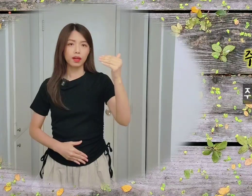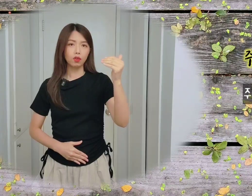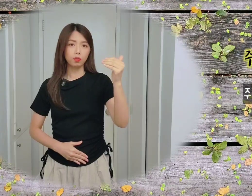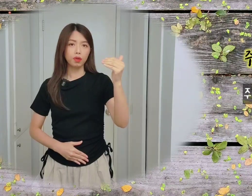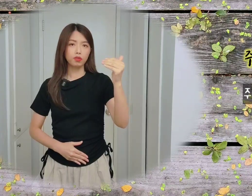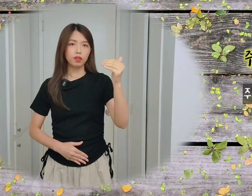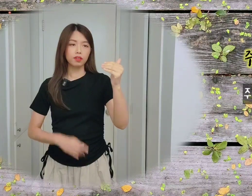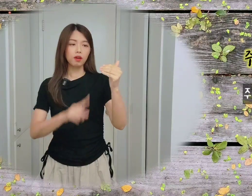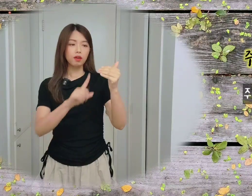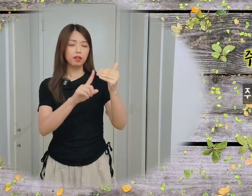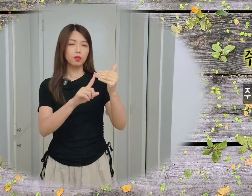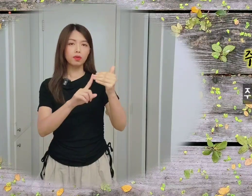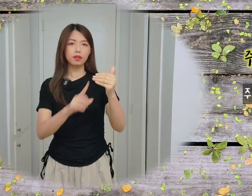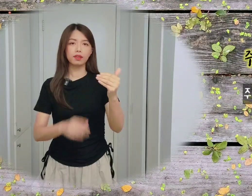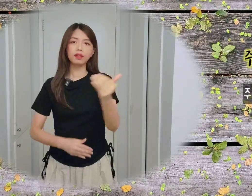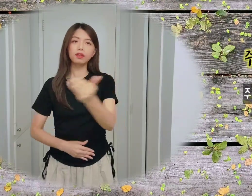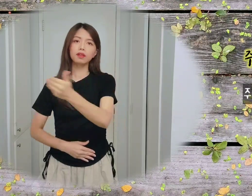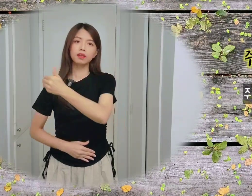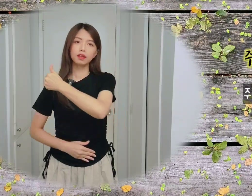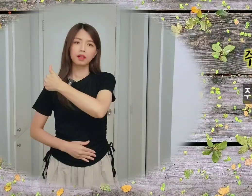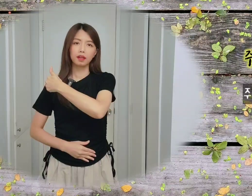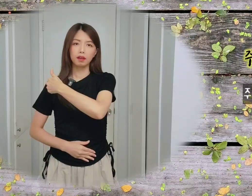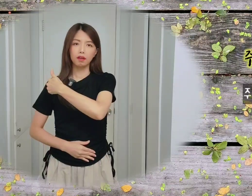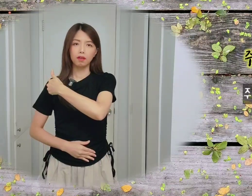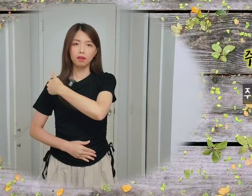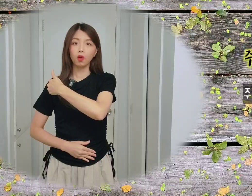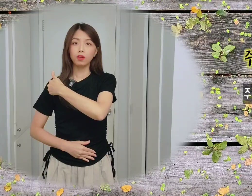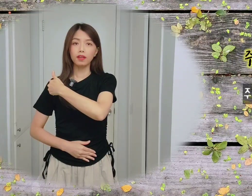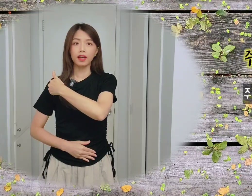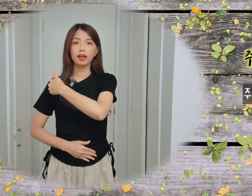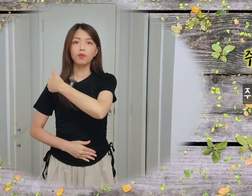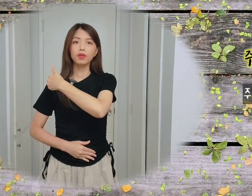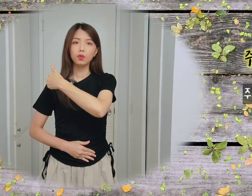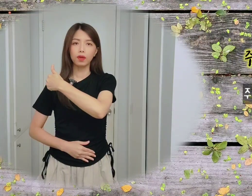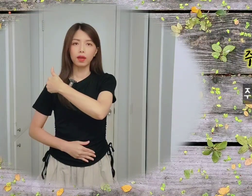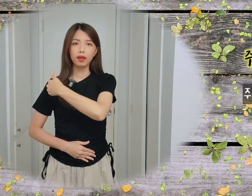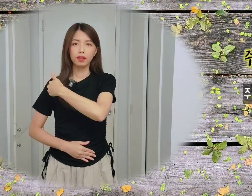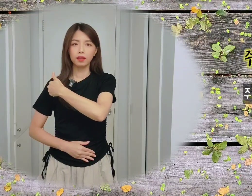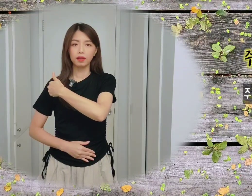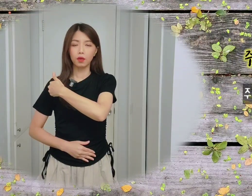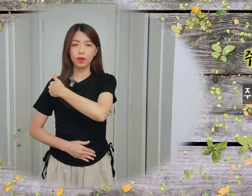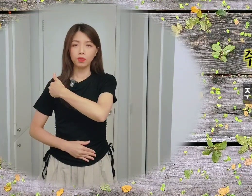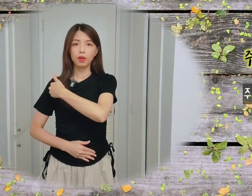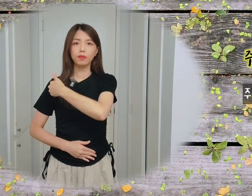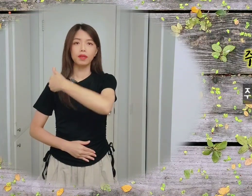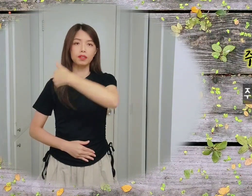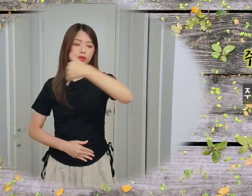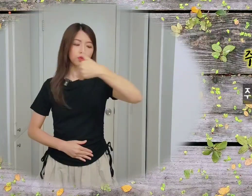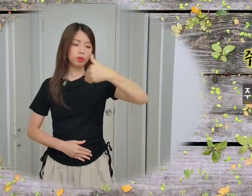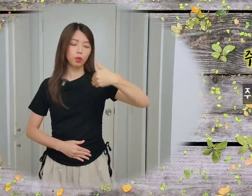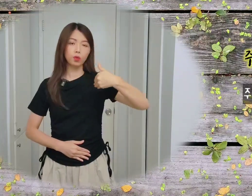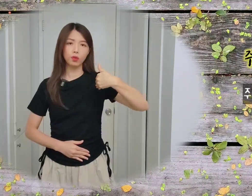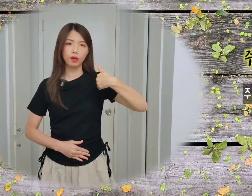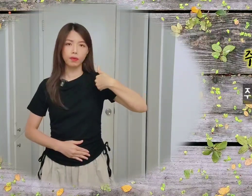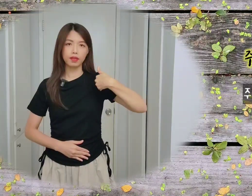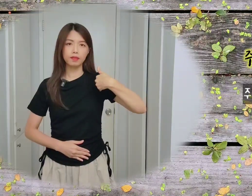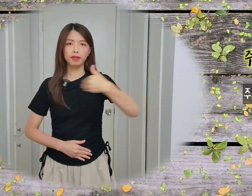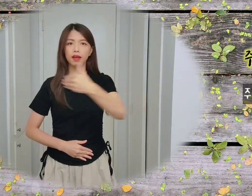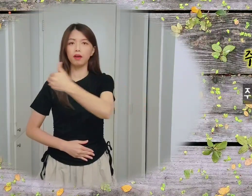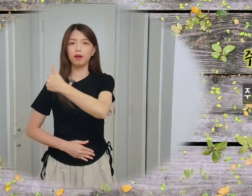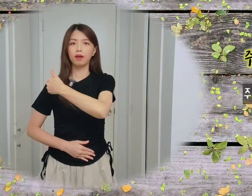오른손 약간 구부려 주셔서 이 손끝을 겨드랑이 약간 위쪽에 이렇게 왼쪽에 한번 대시고 오른쪽에